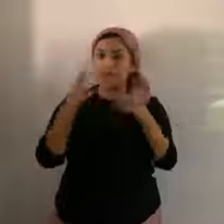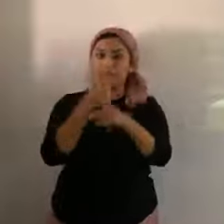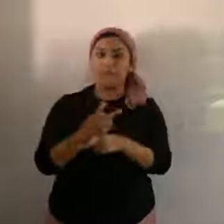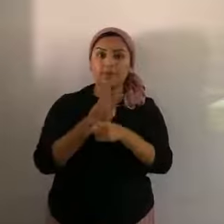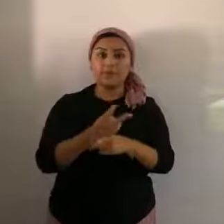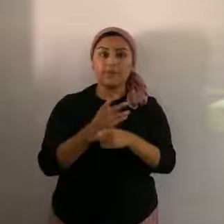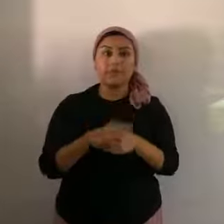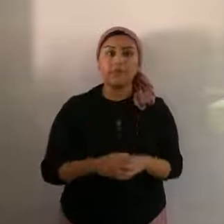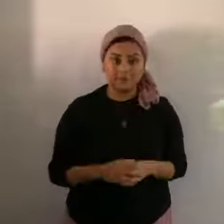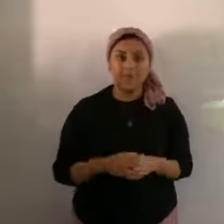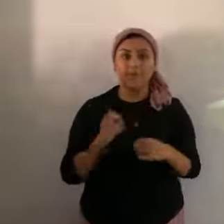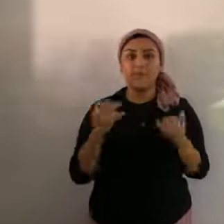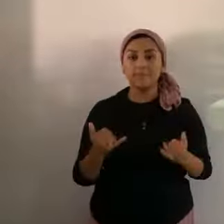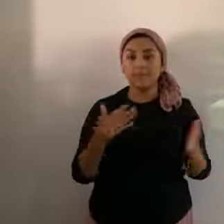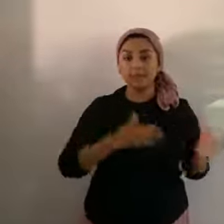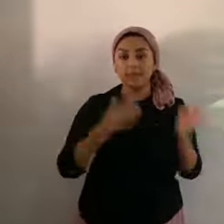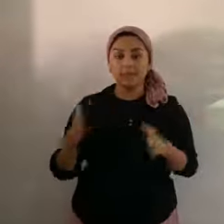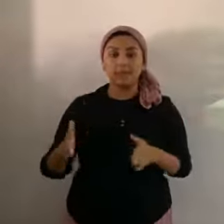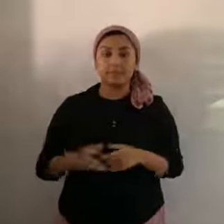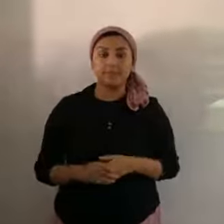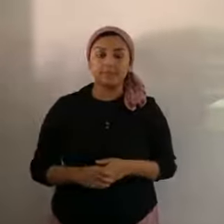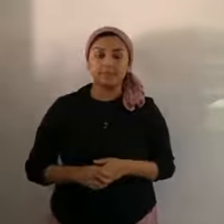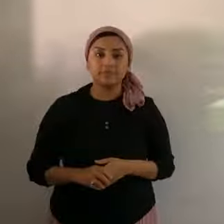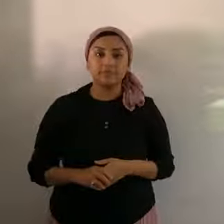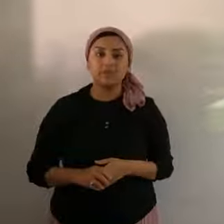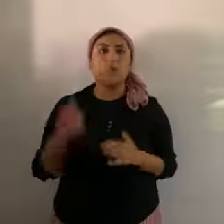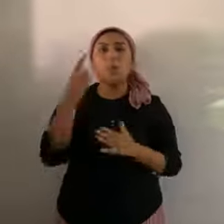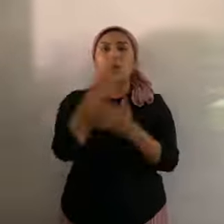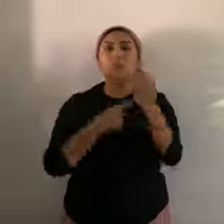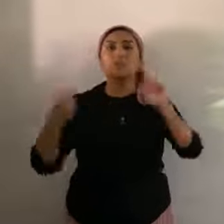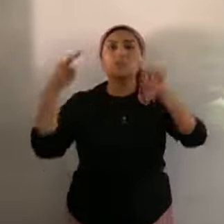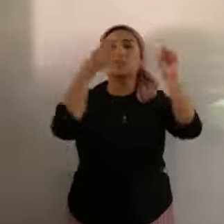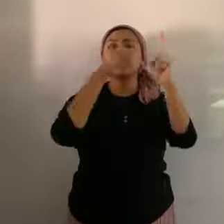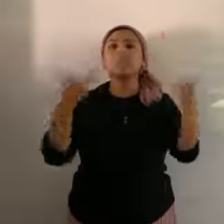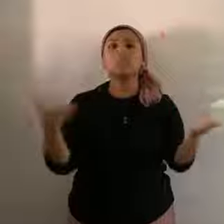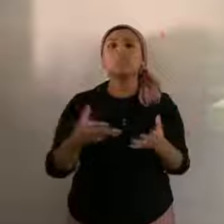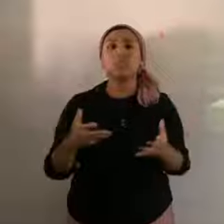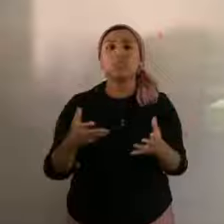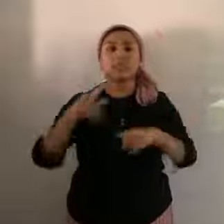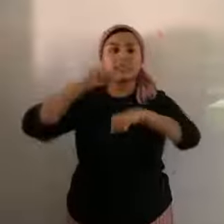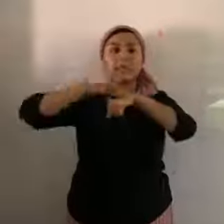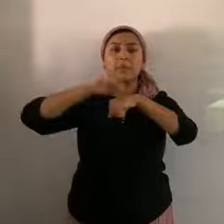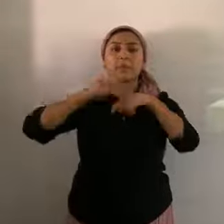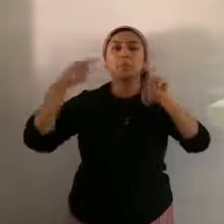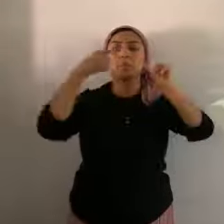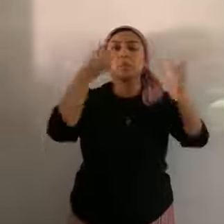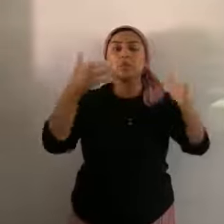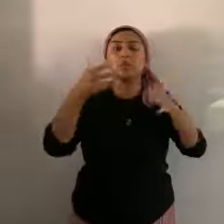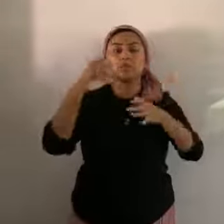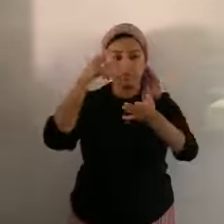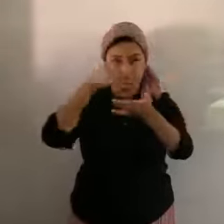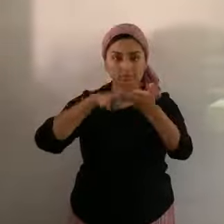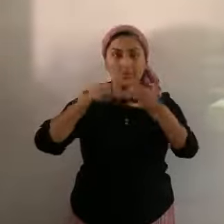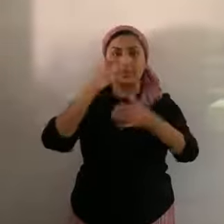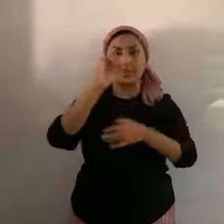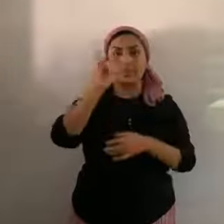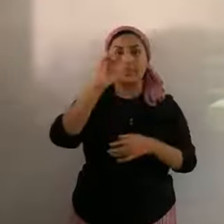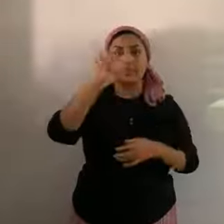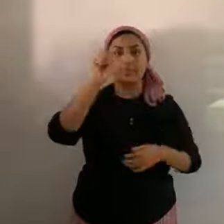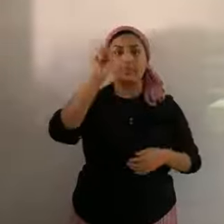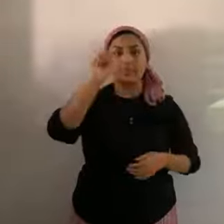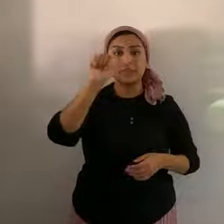amados Sahim. Ahora, por favor, ¿cuál fue el propósito del templo? Vamos a Isaías, tú lo sabes,